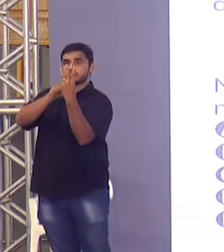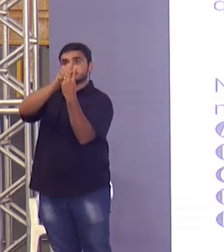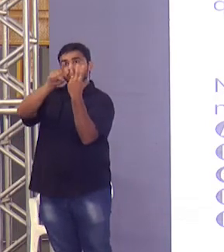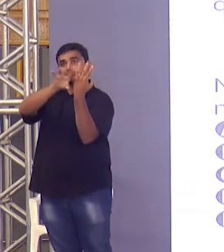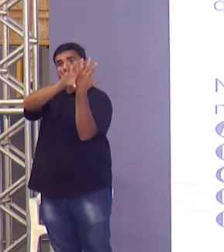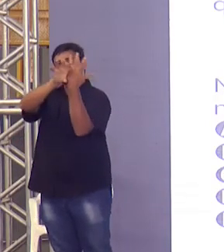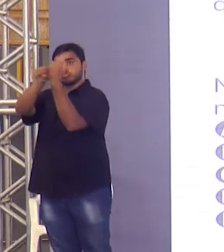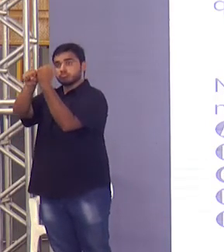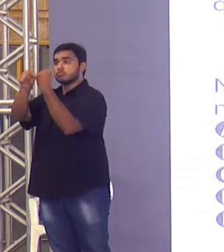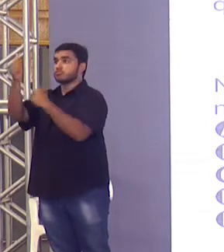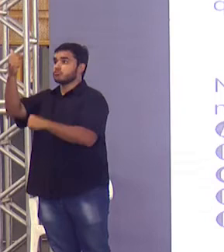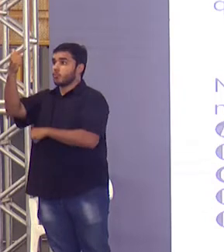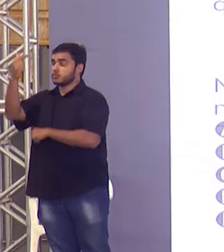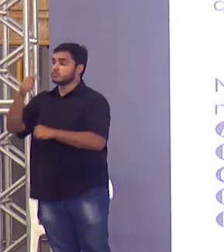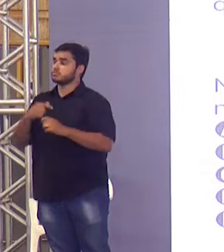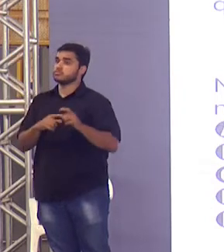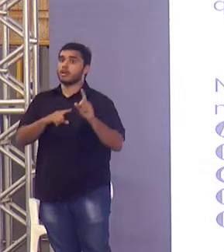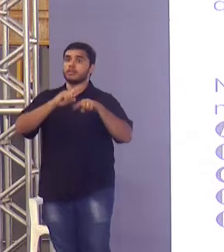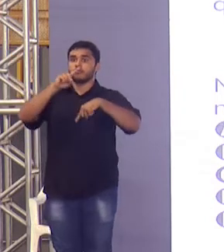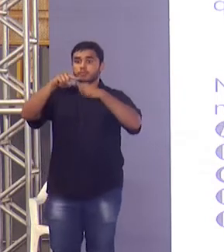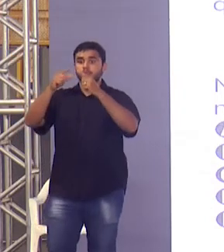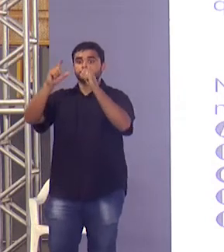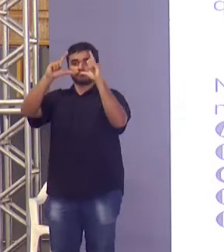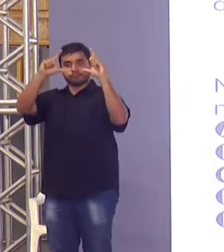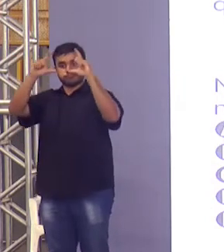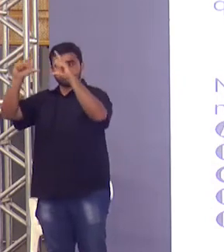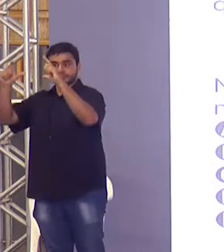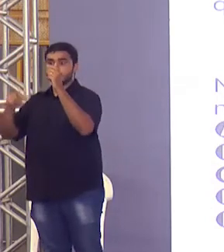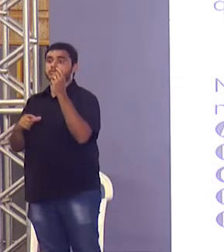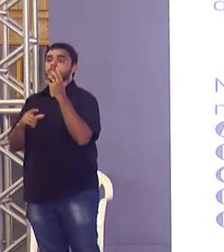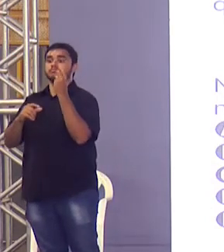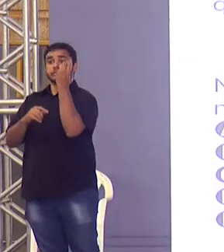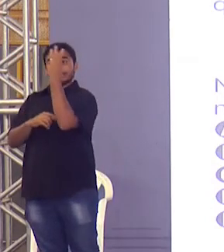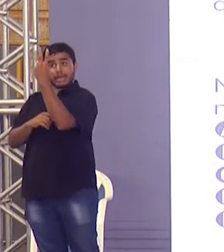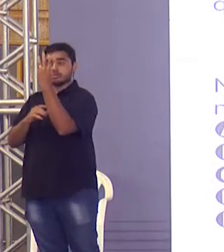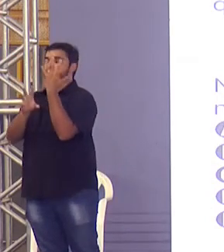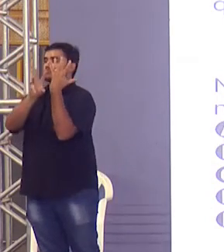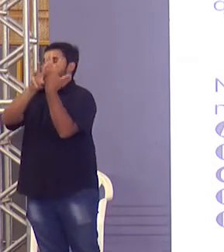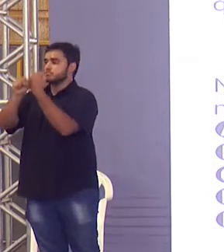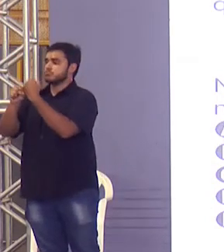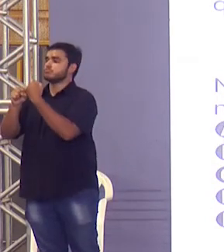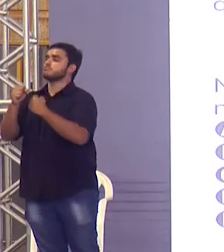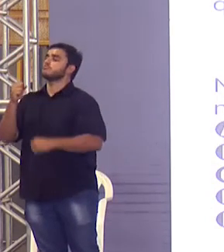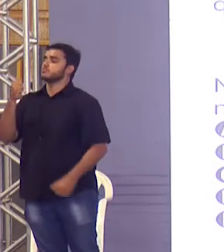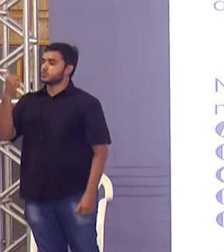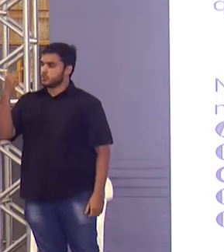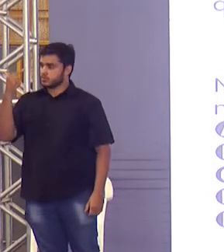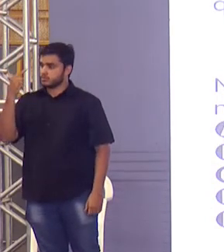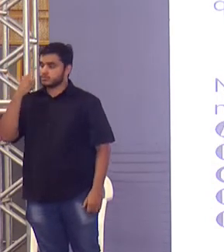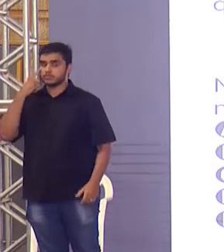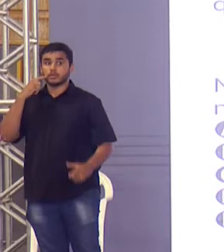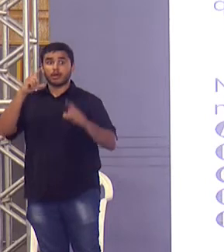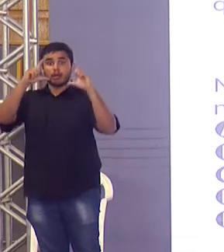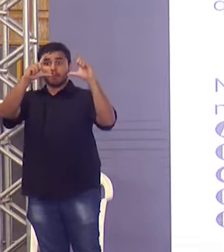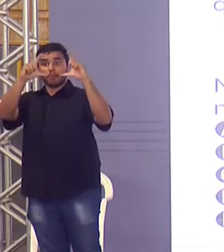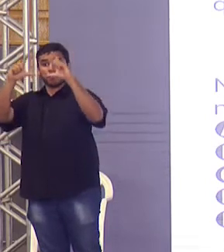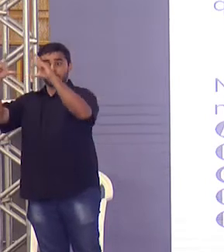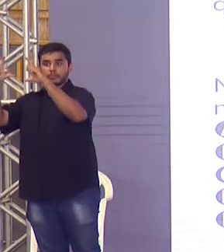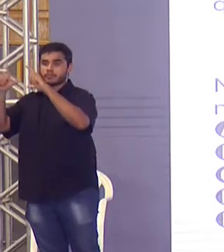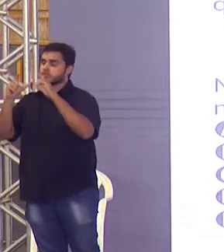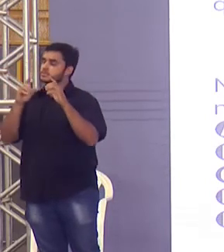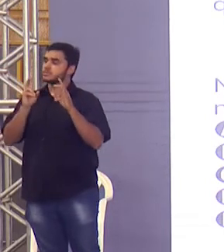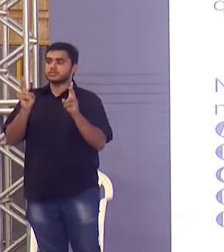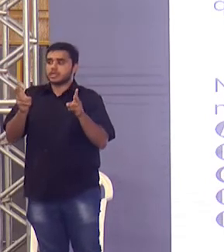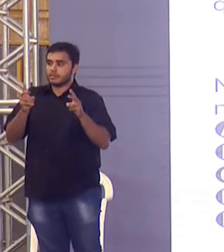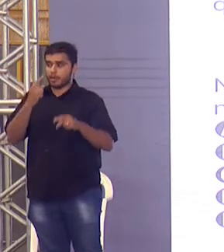mais esse tem que dar 12. Esse mais esse mais esse tem que dar 12. Esse, sempre é